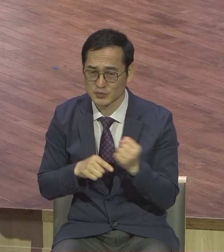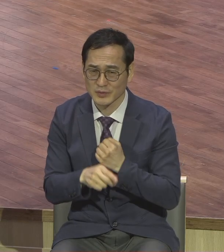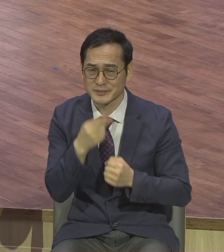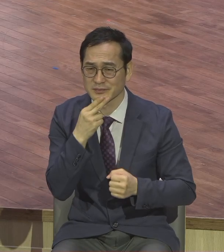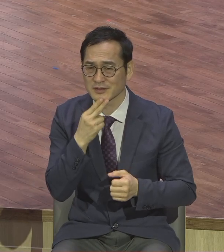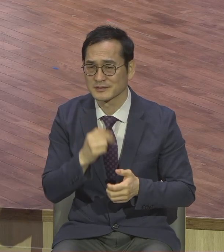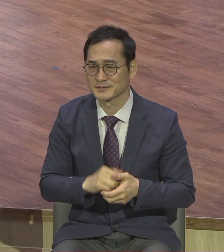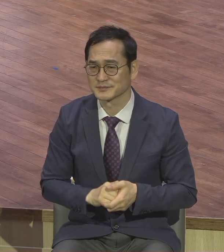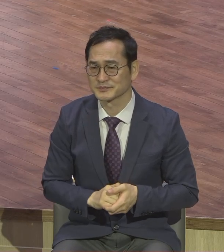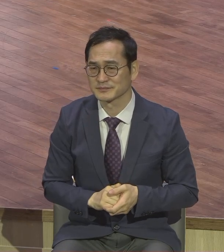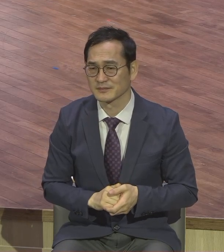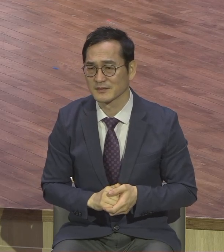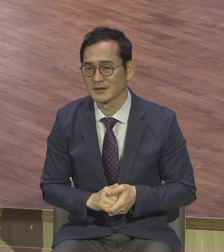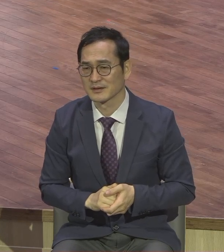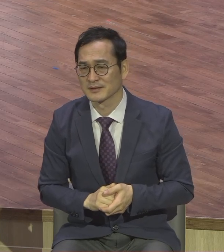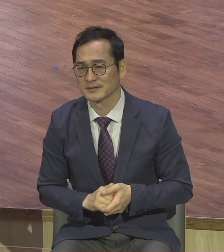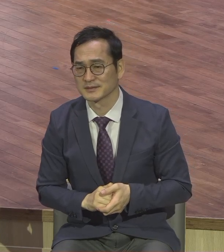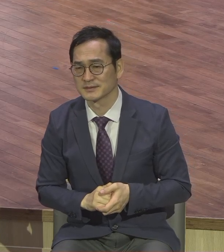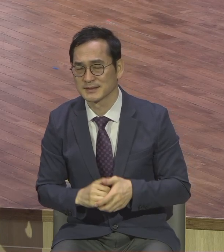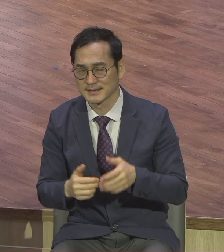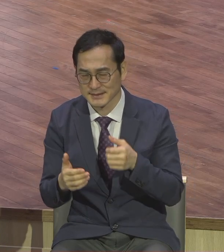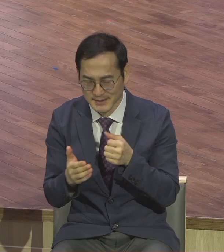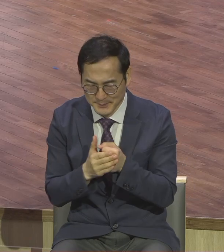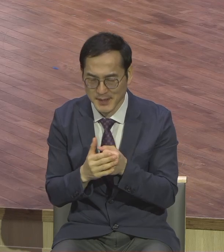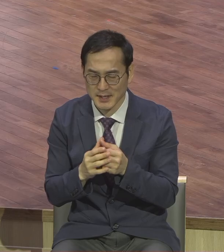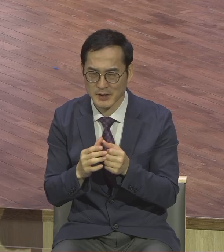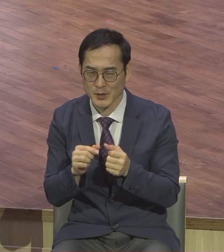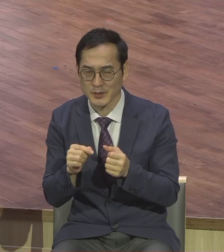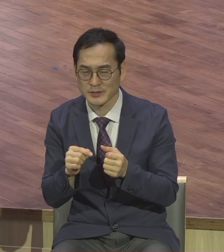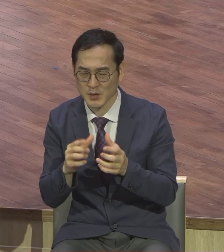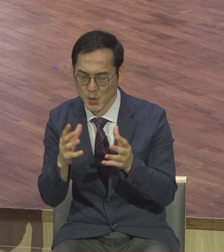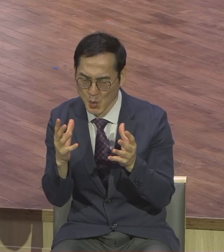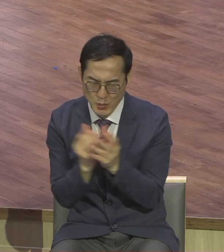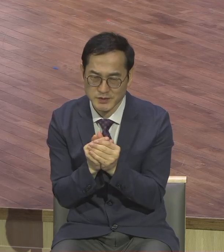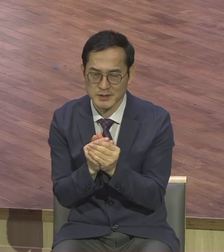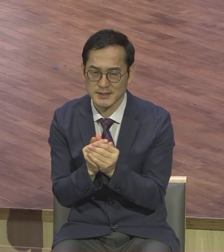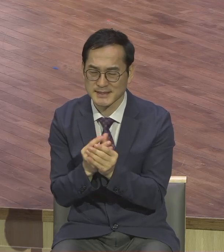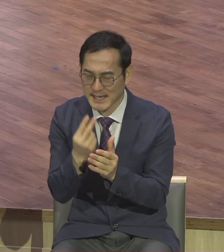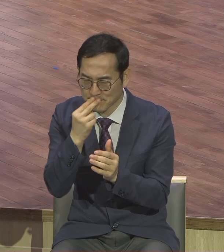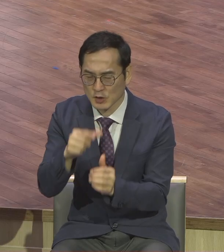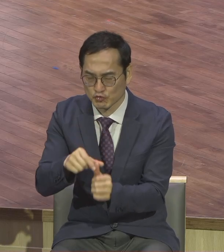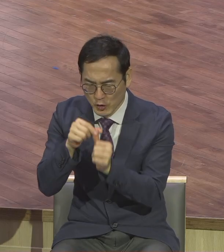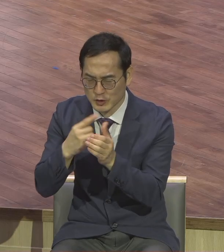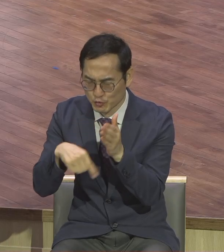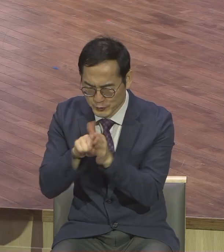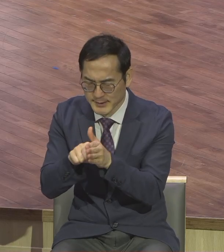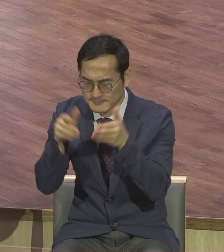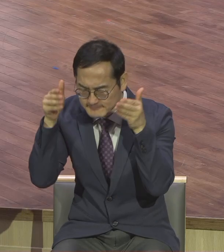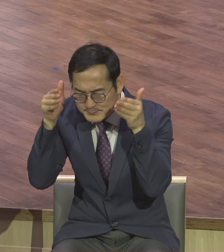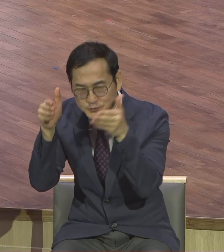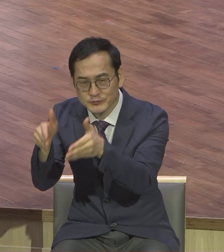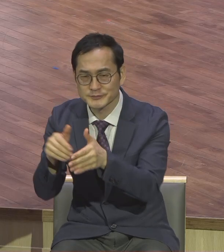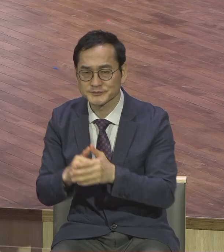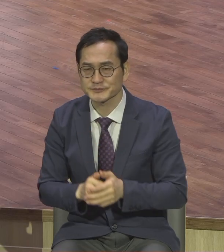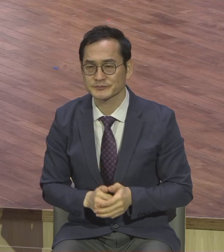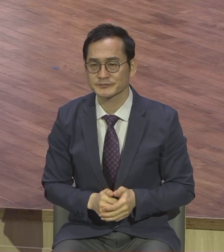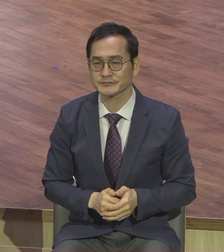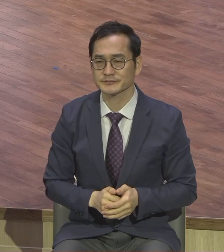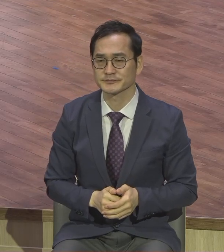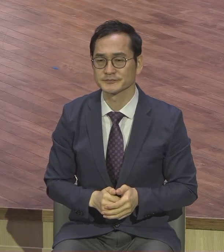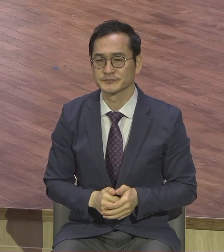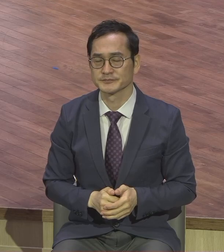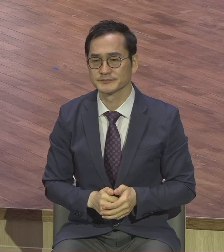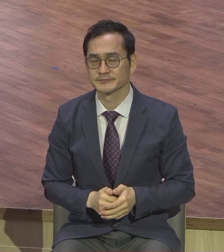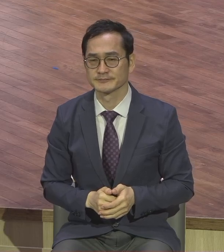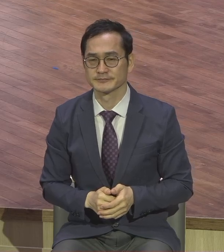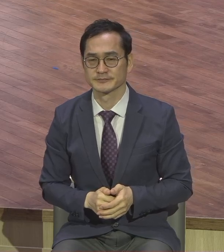지속으로 올인 집중하고 있습니다. 자, 이런 저의 목회 방향과 함께